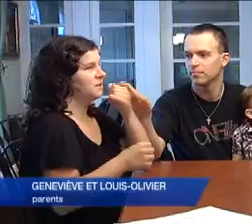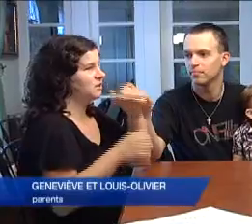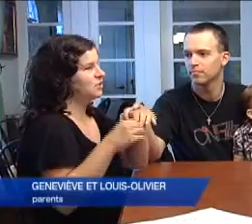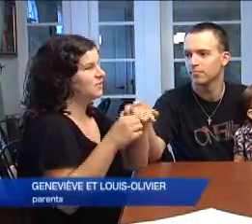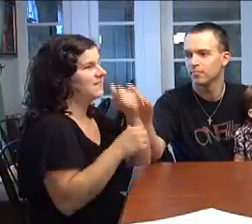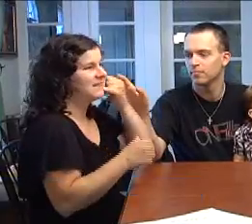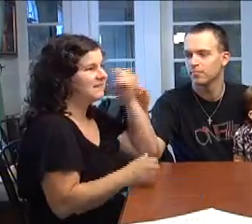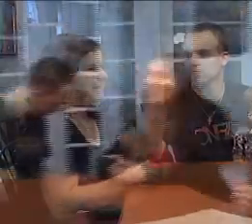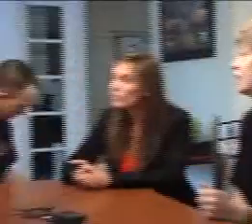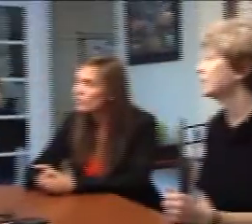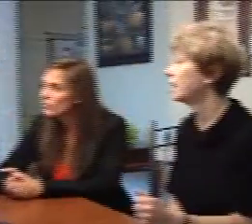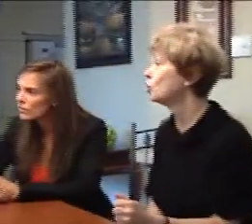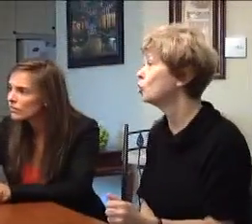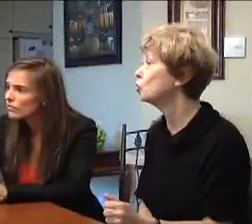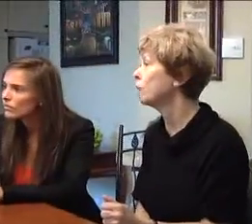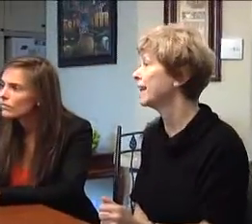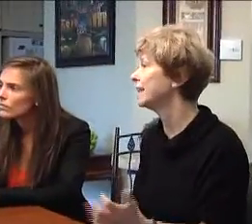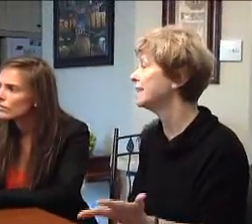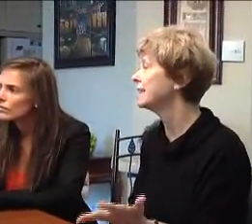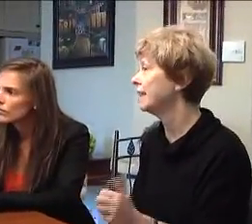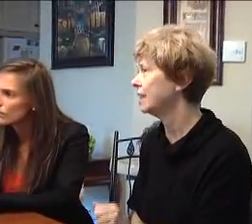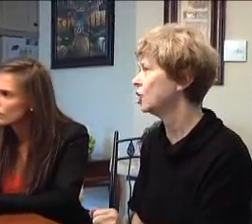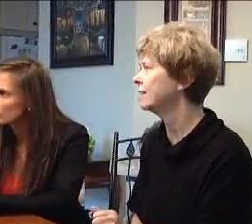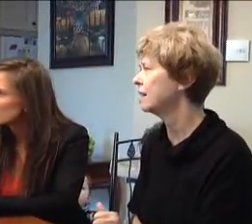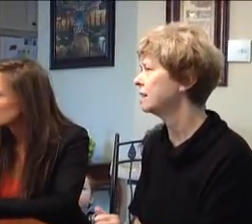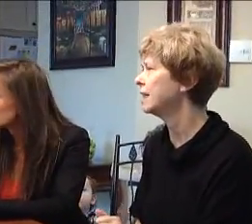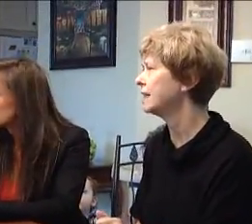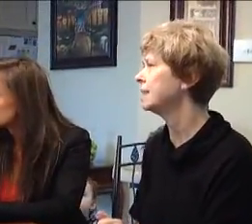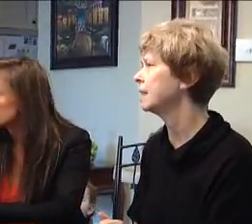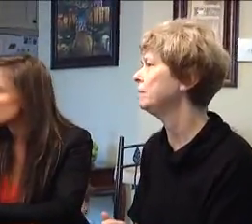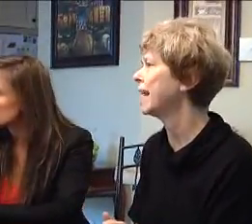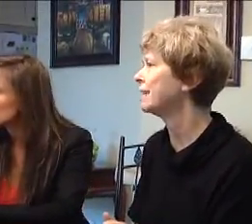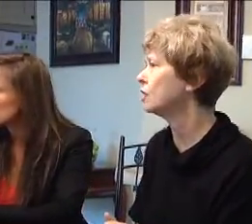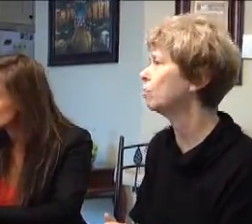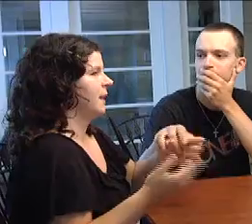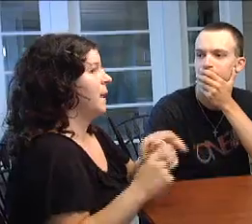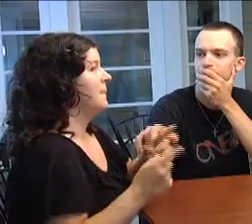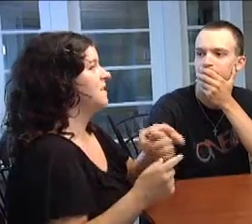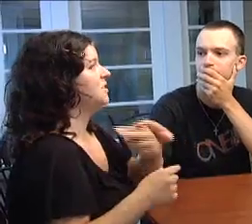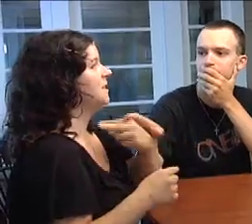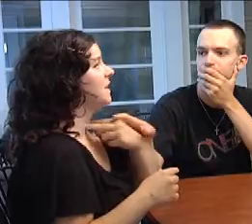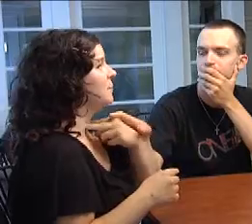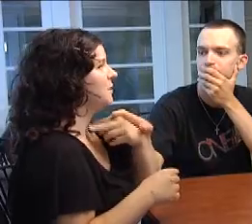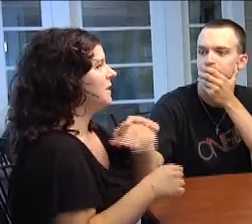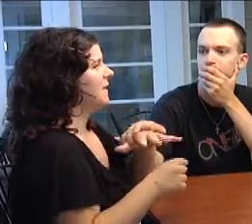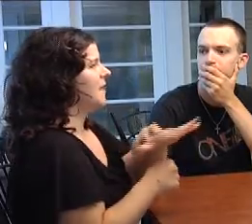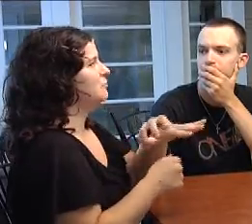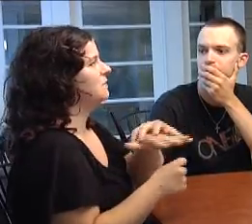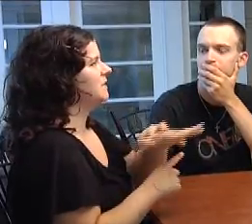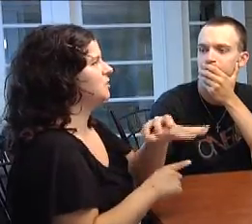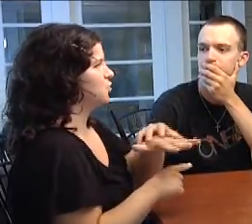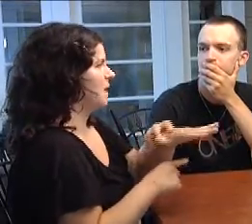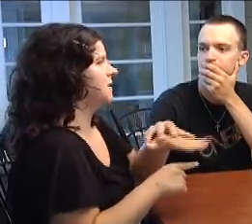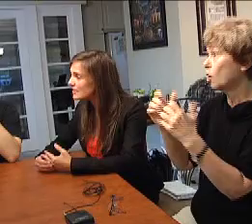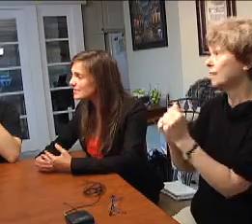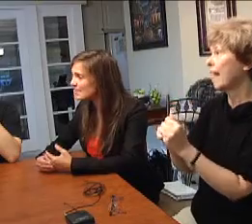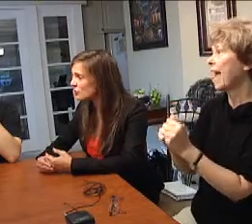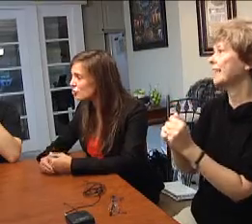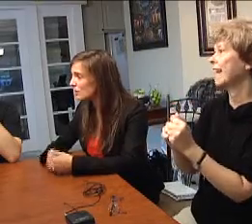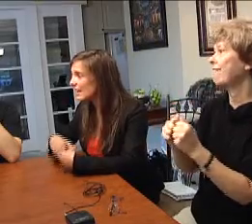À chaque fois, il est senti comme de la visionnation. Geneviève et Louis-Olivier sont tous les deux sourds, ce qui explique la